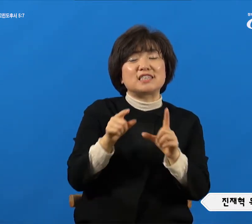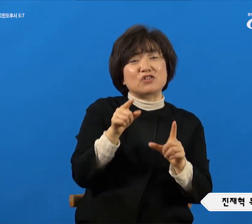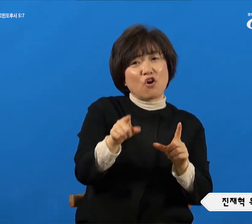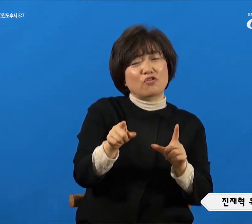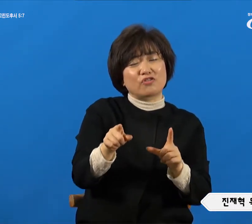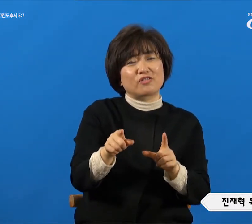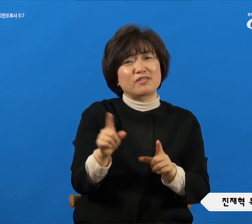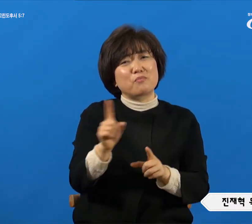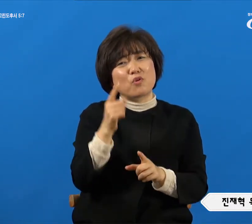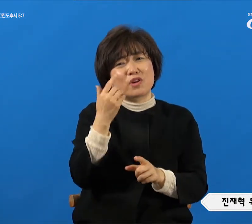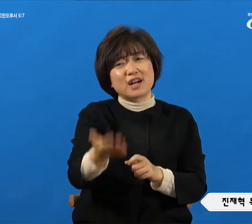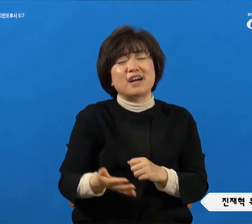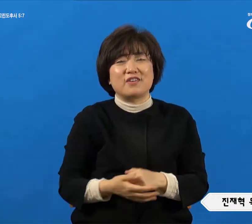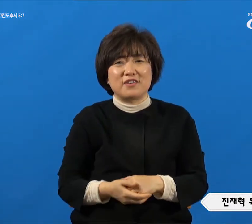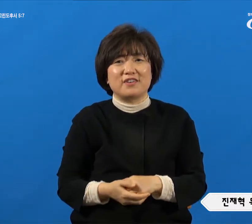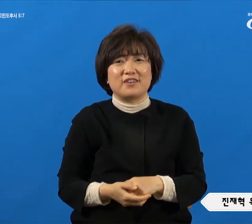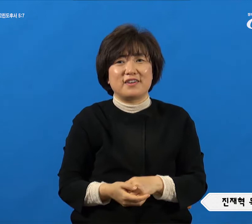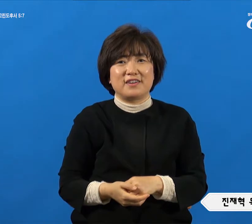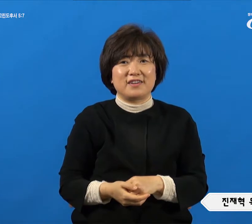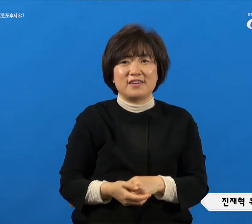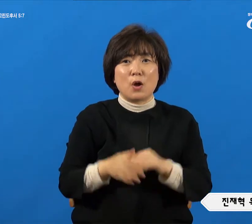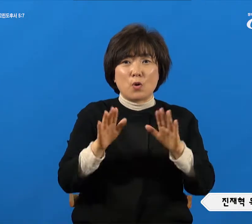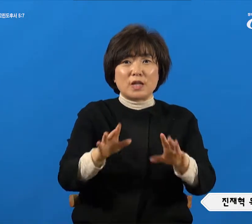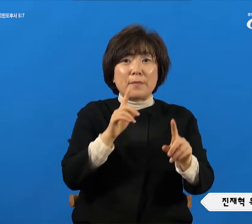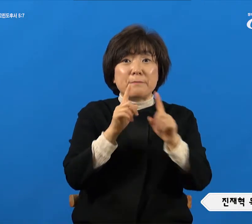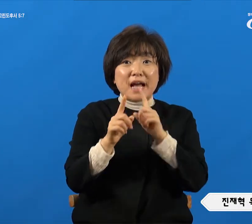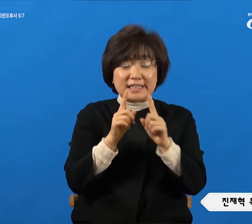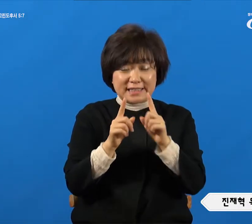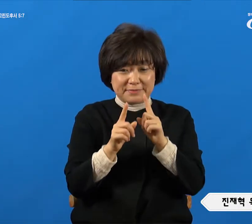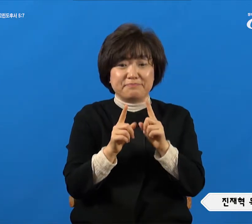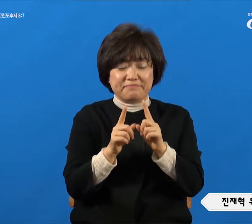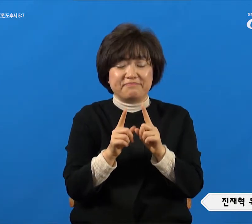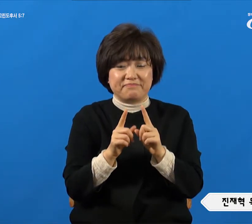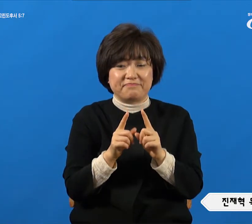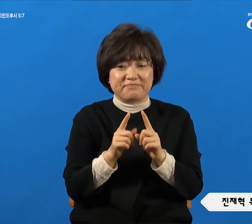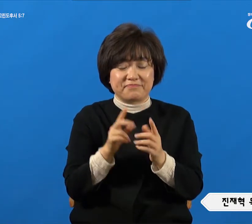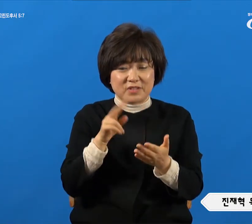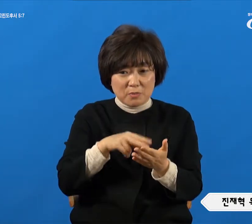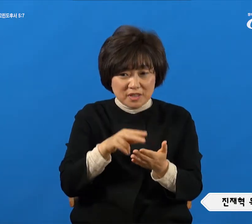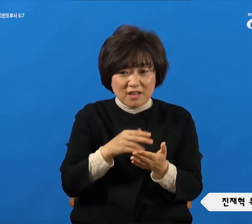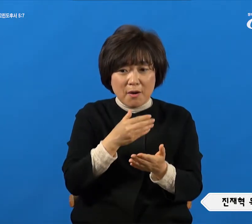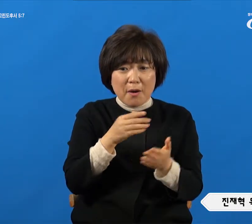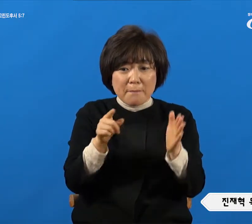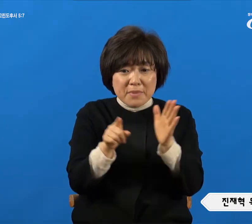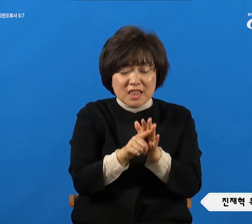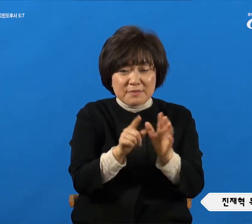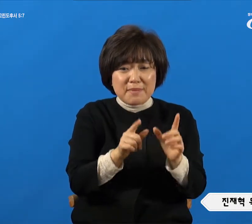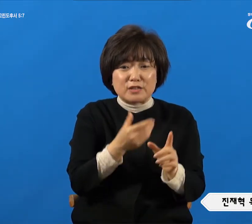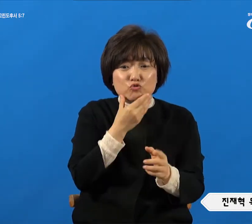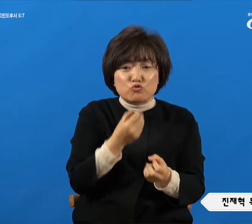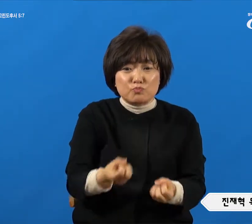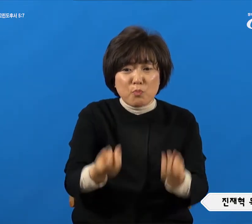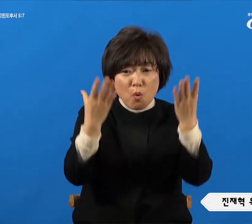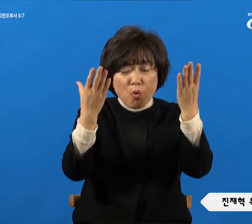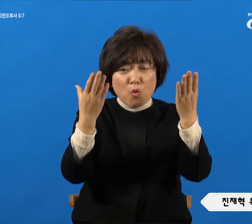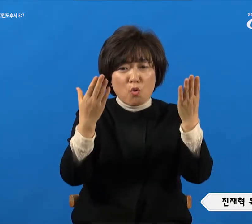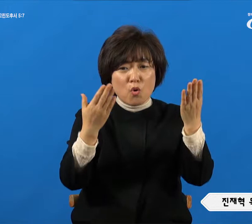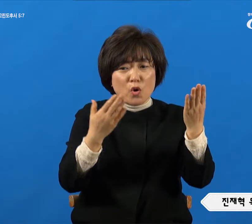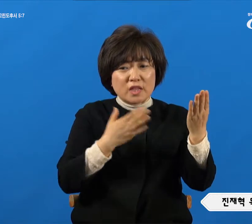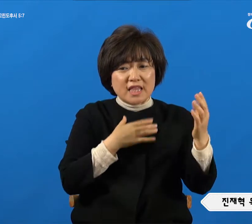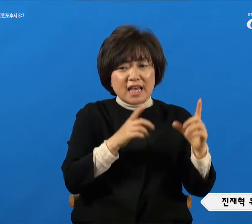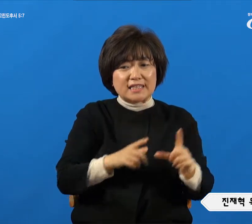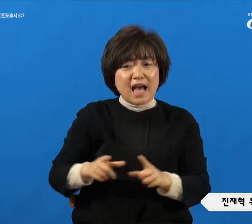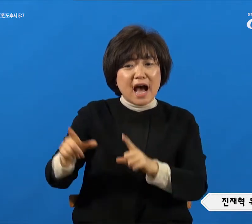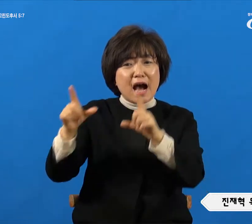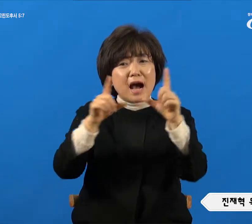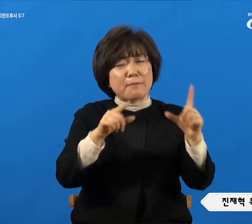것이 과연 무엇입니까? 오늘 말씀을 통해서 우리는 믿음의 축복을 우리 삶 가운데 어떻게